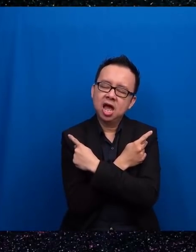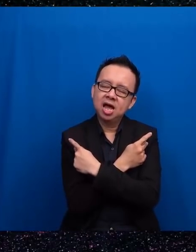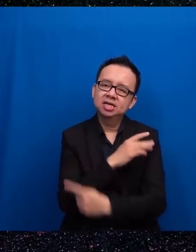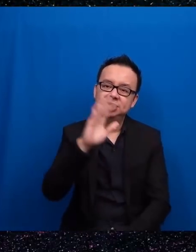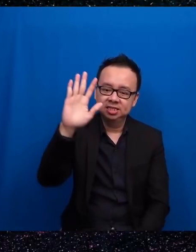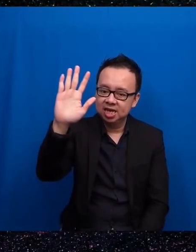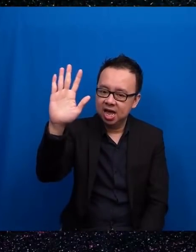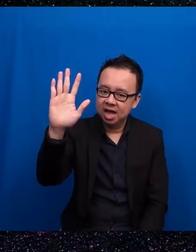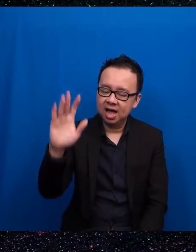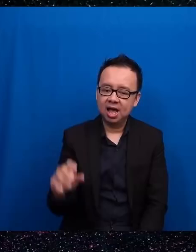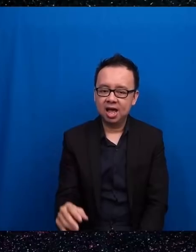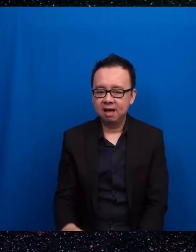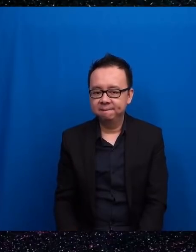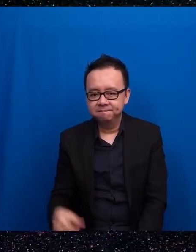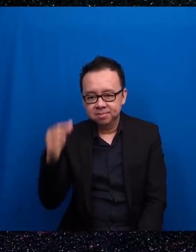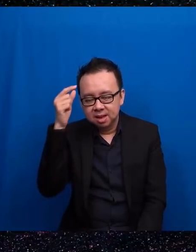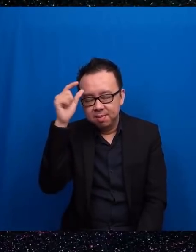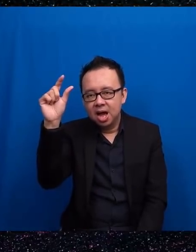seluruh kasih-Nya